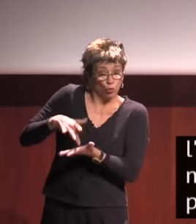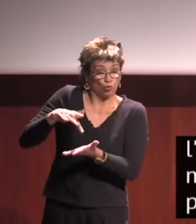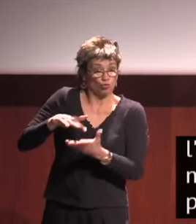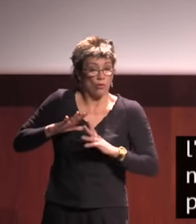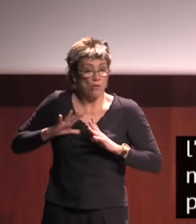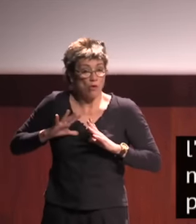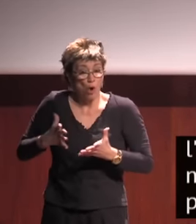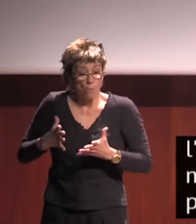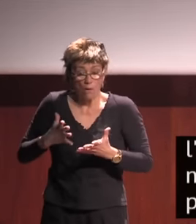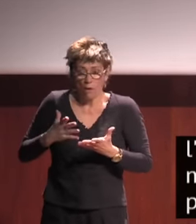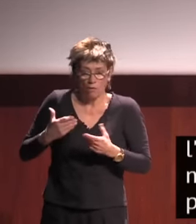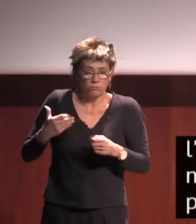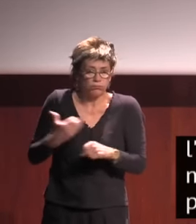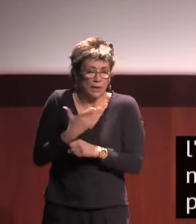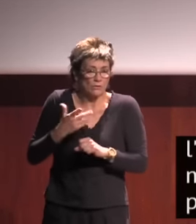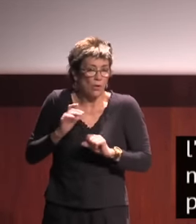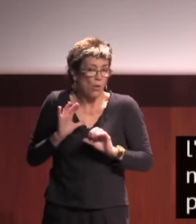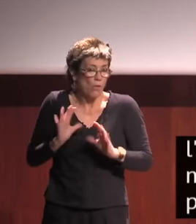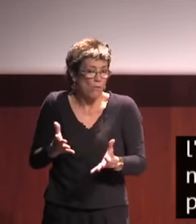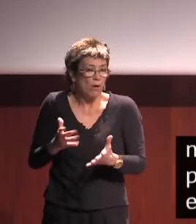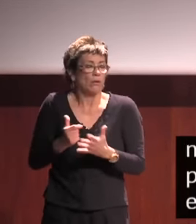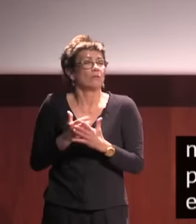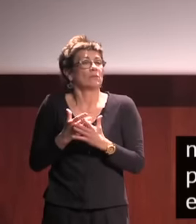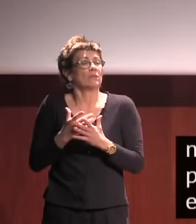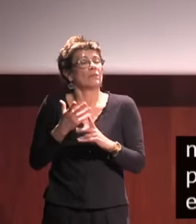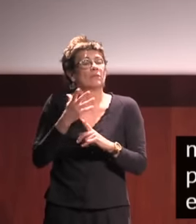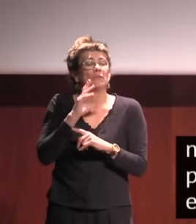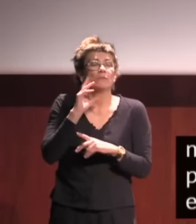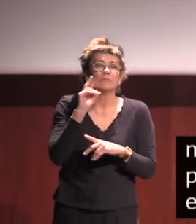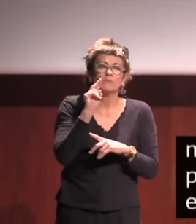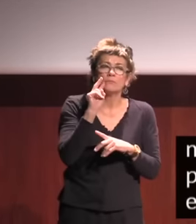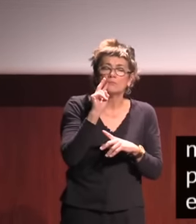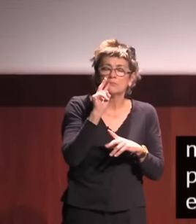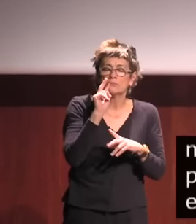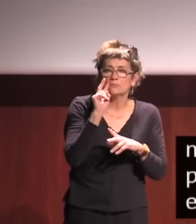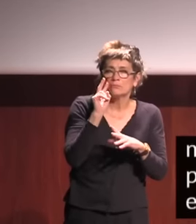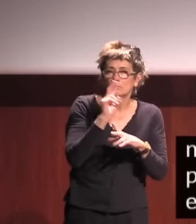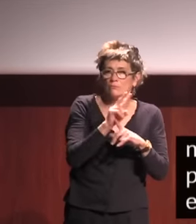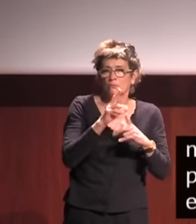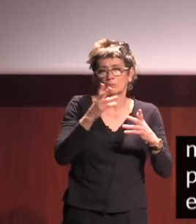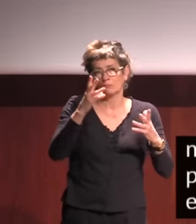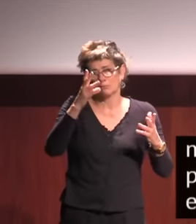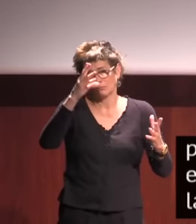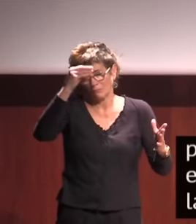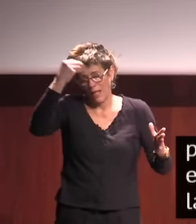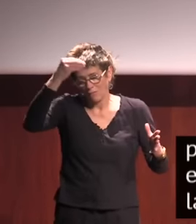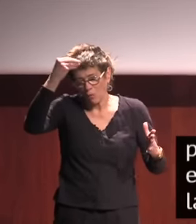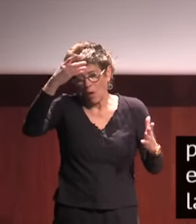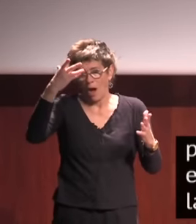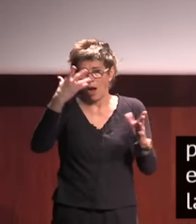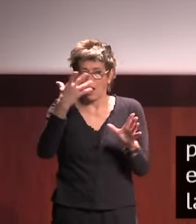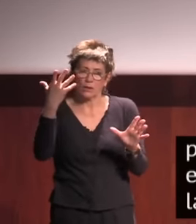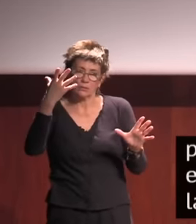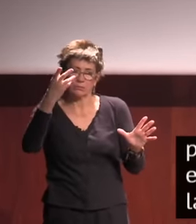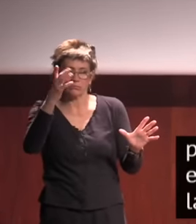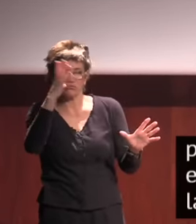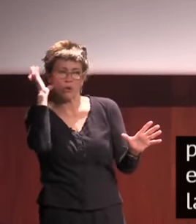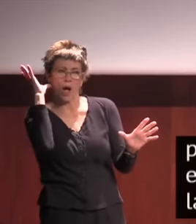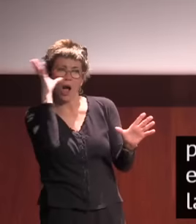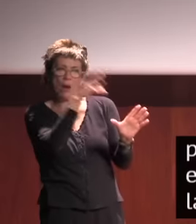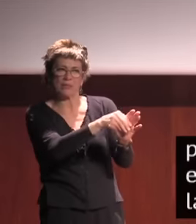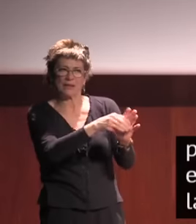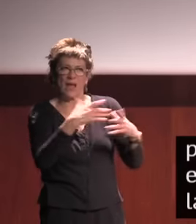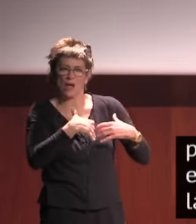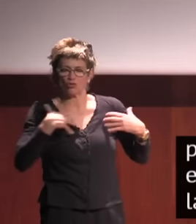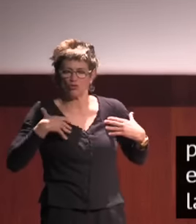comment elles le vivent. Tandis que pour la vision objectivante de la sourdité, le savoir appartient plutôt à la science qu'aux sourds